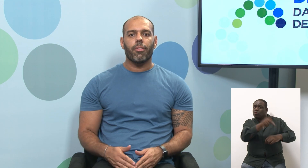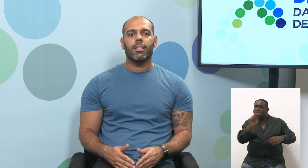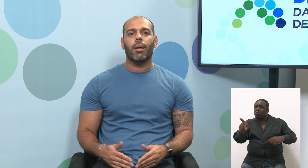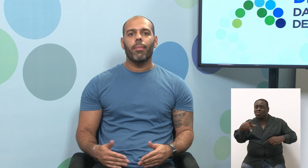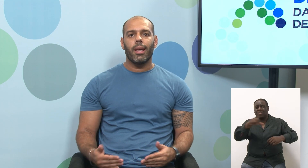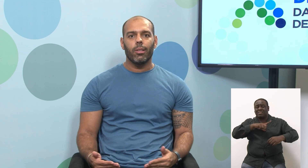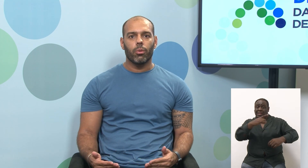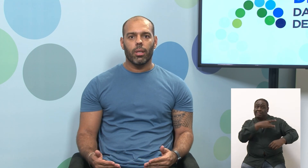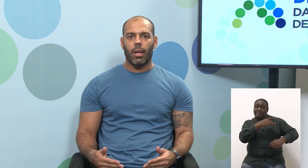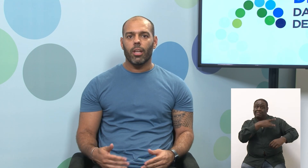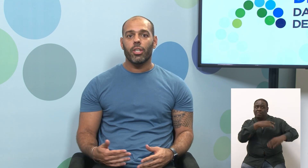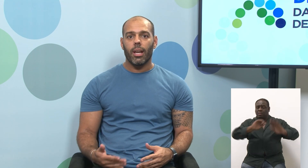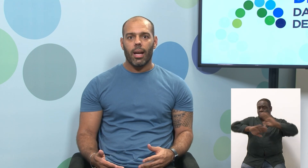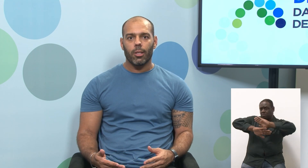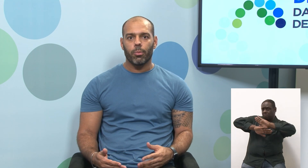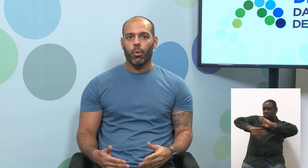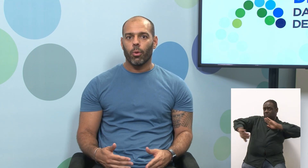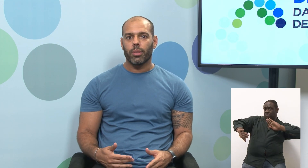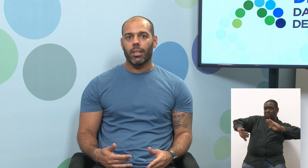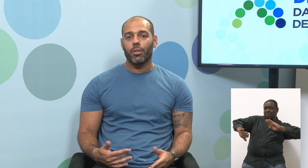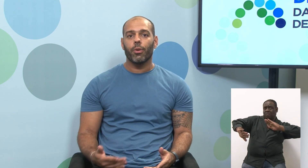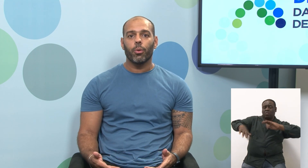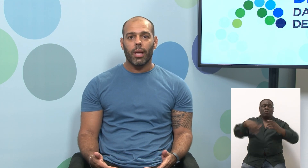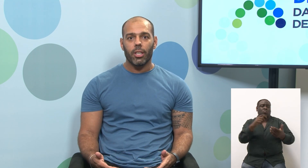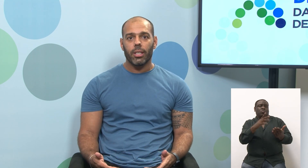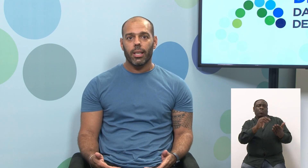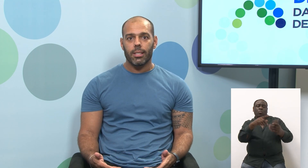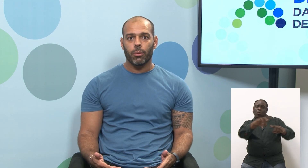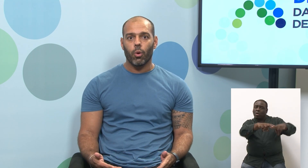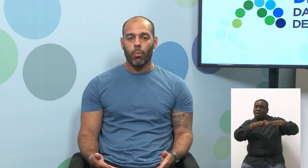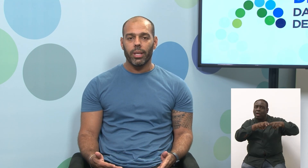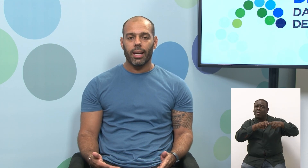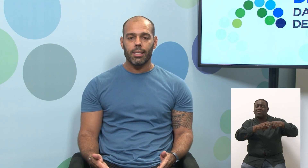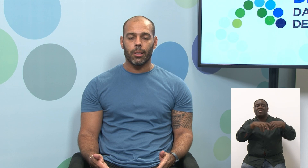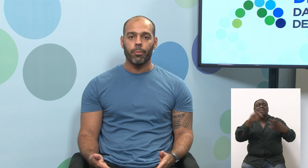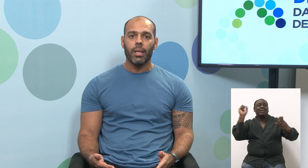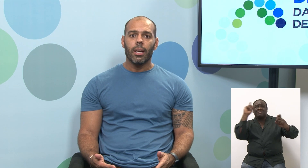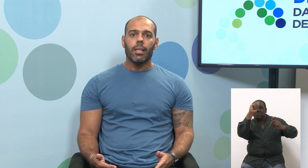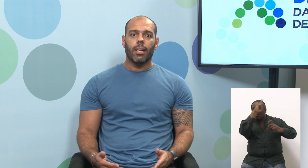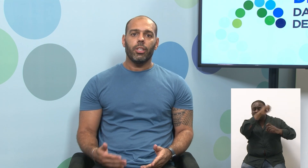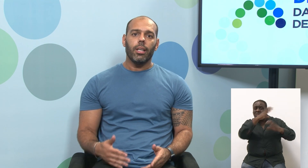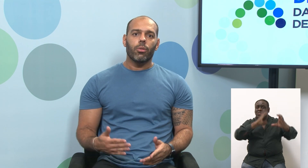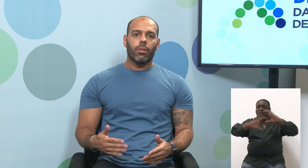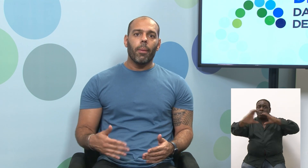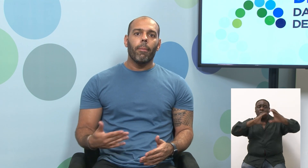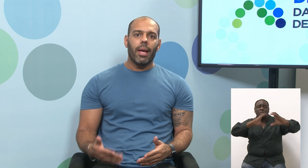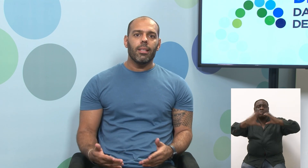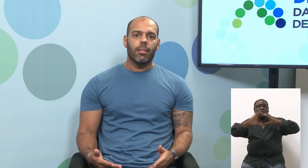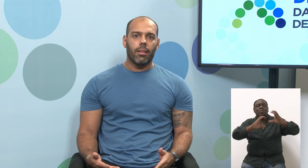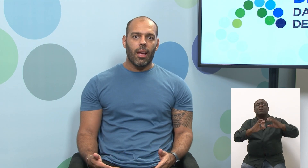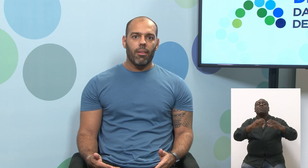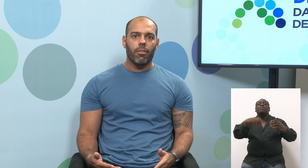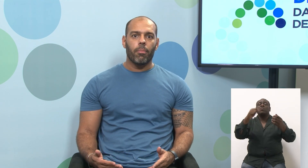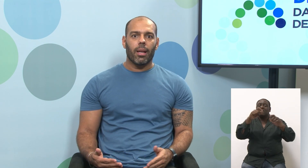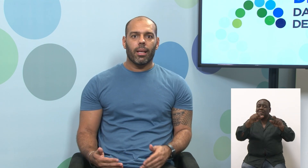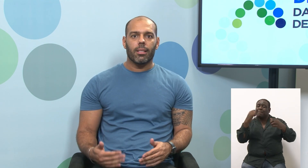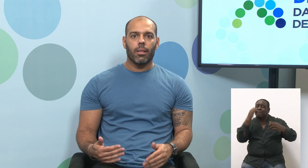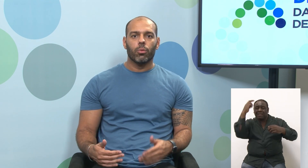esse afastamento que é gerado por conta da dificuldade na questão comunicação. Você acha que isso também se deve pela questão